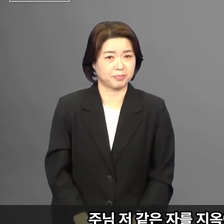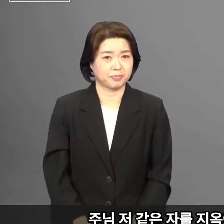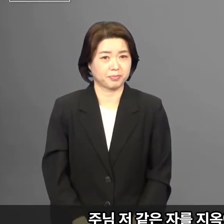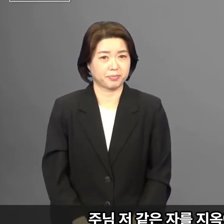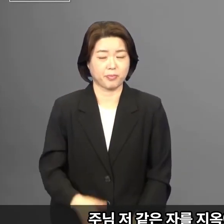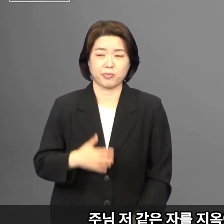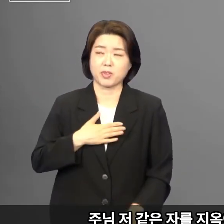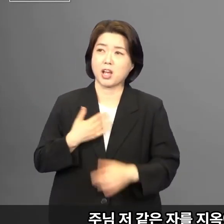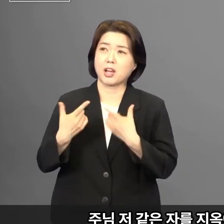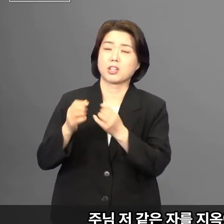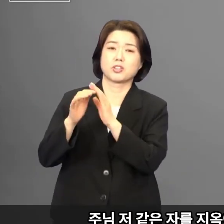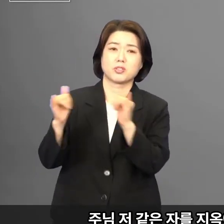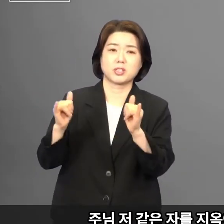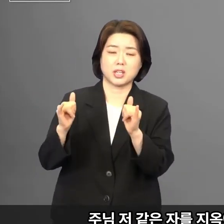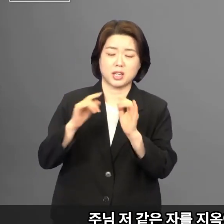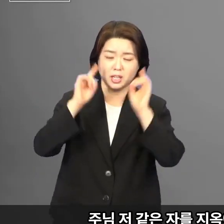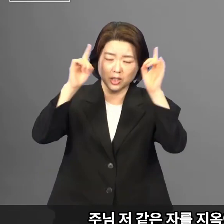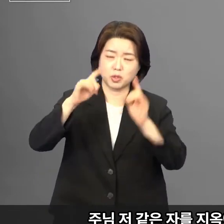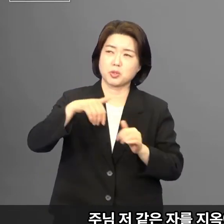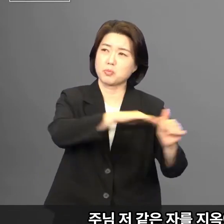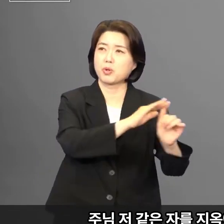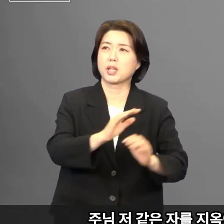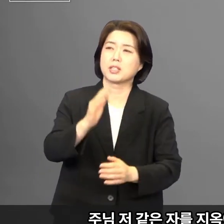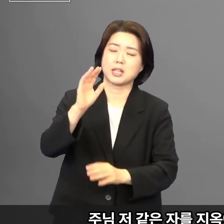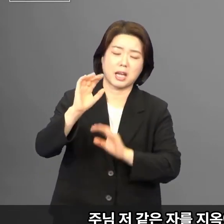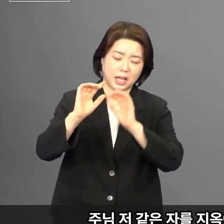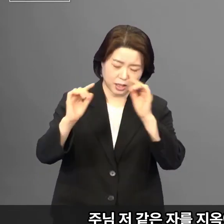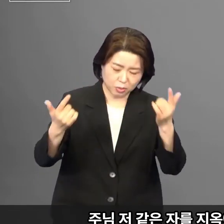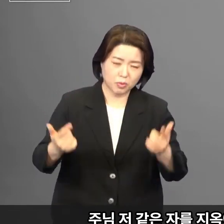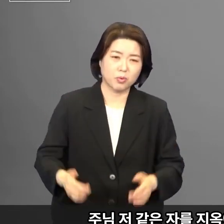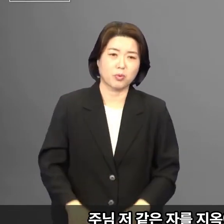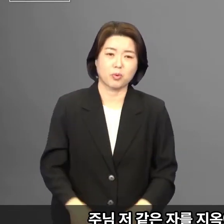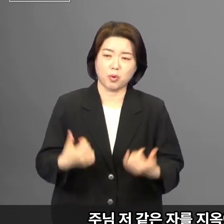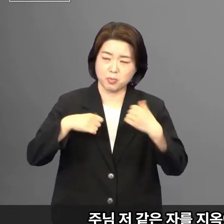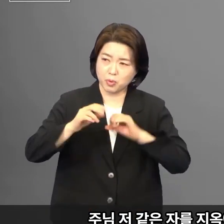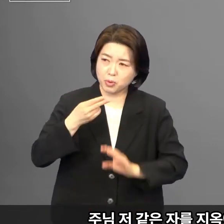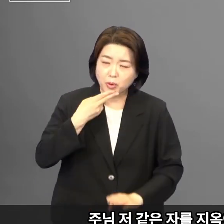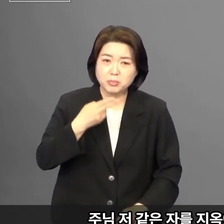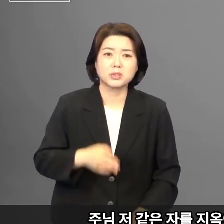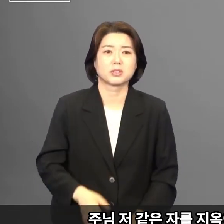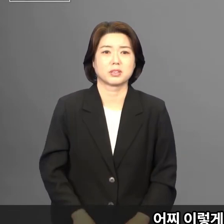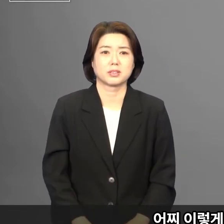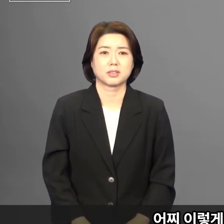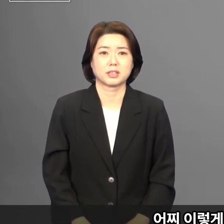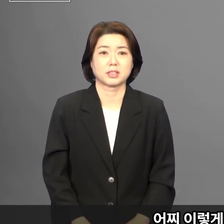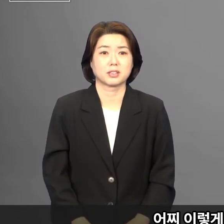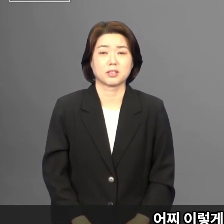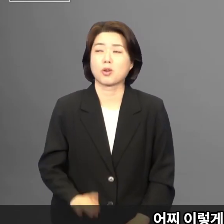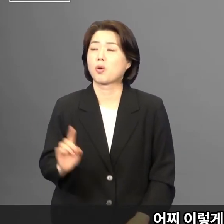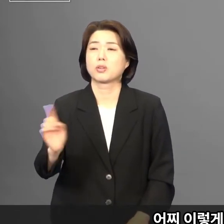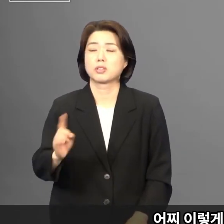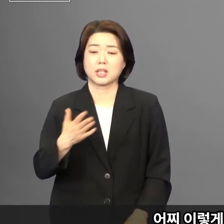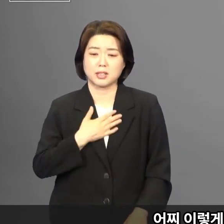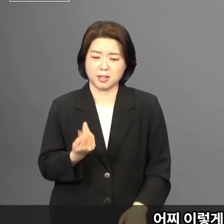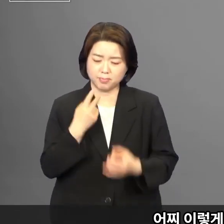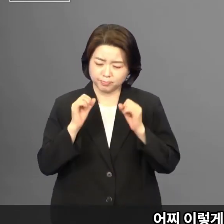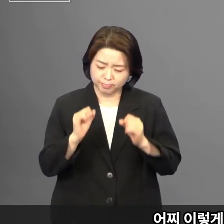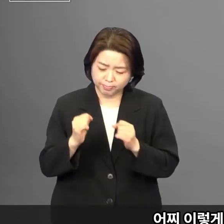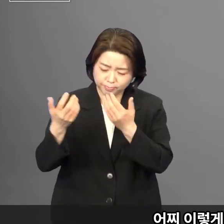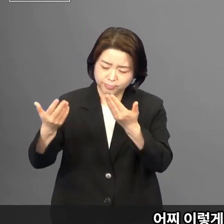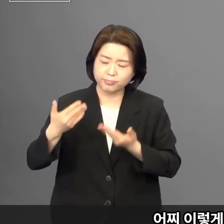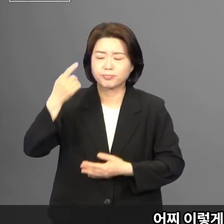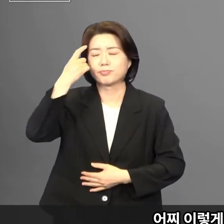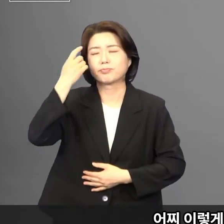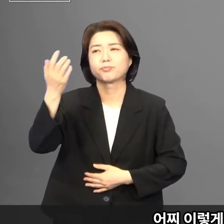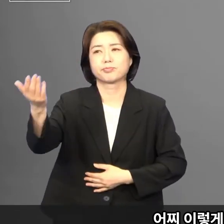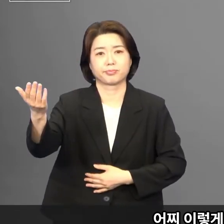저 같은 자를 지옥에 보내지 않고 포기하지 않고 어찌 이렇게 살려주셨습니까?